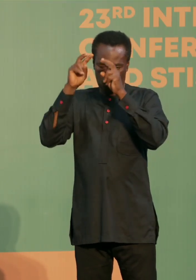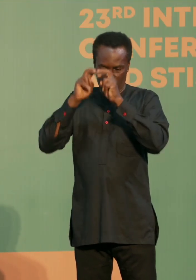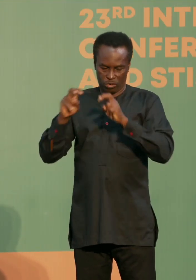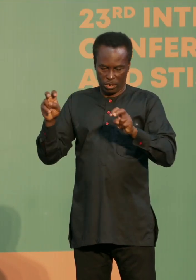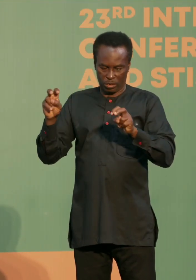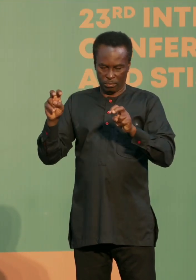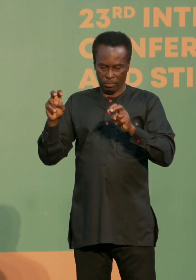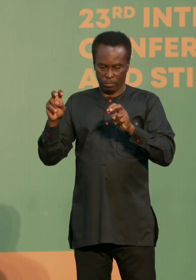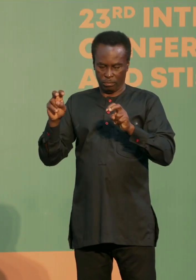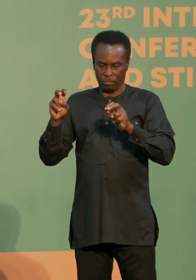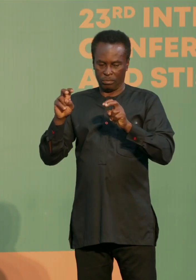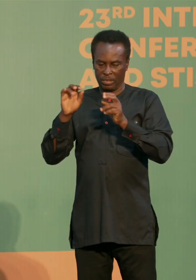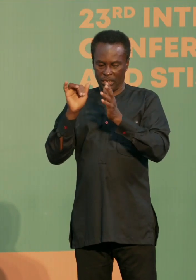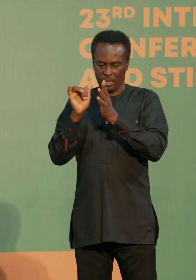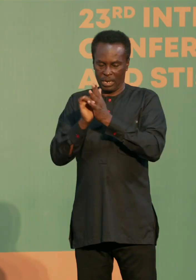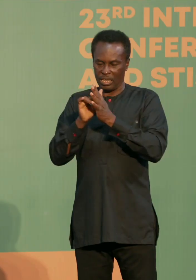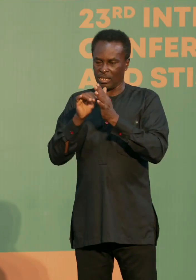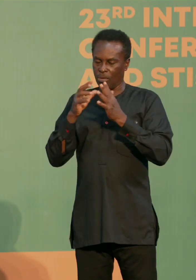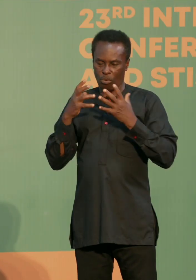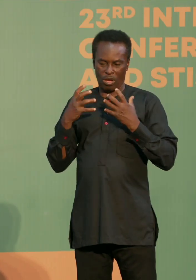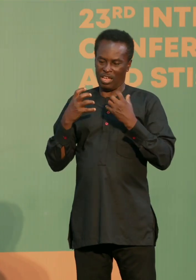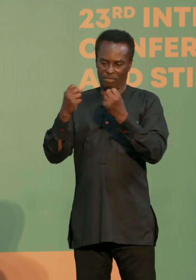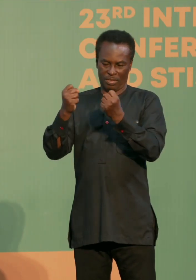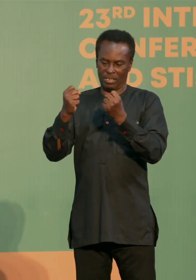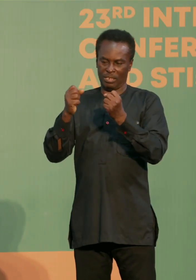seulement plus spécifique et plus